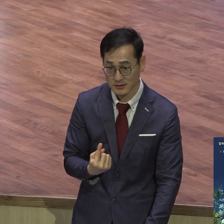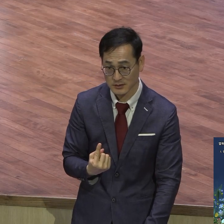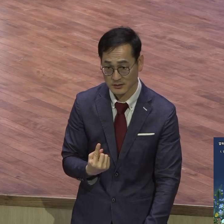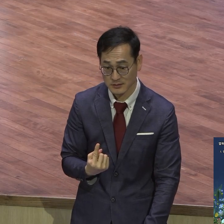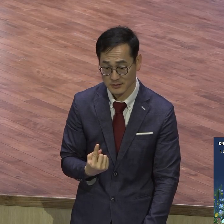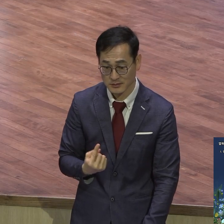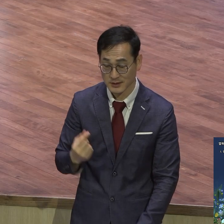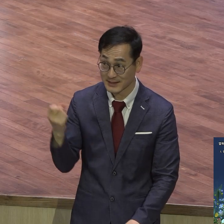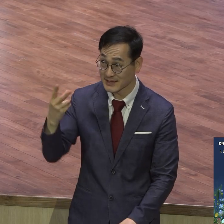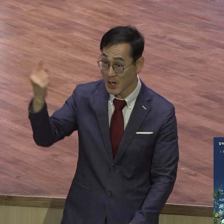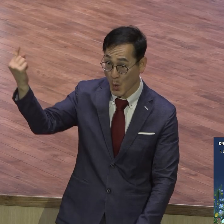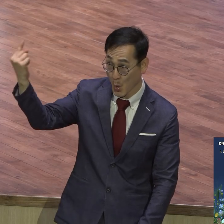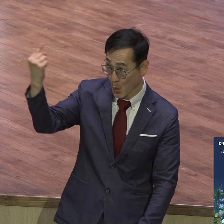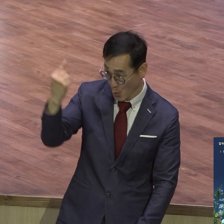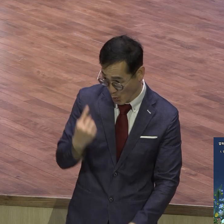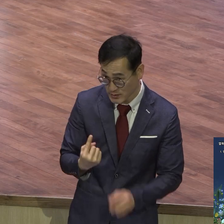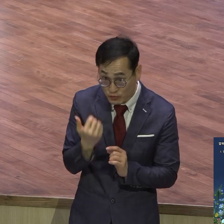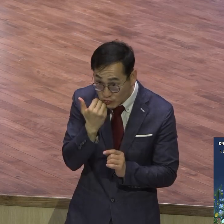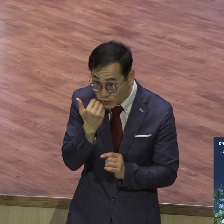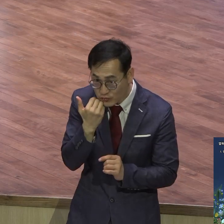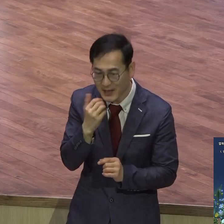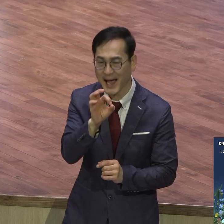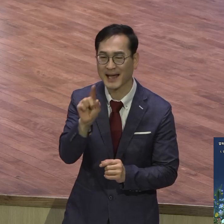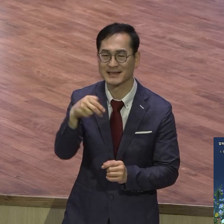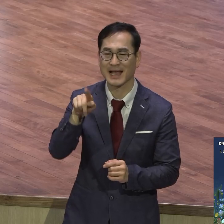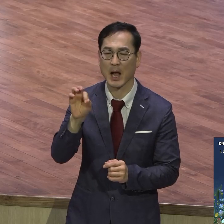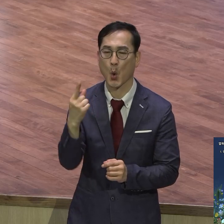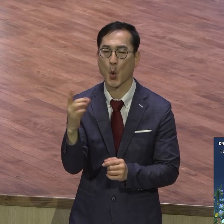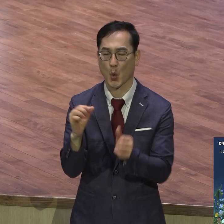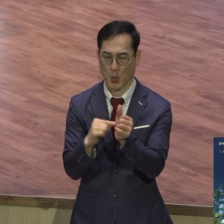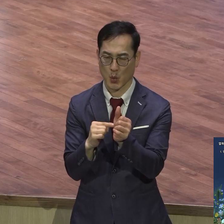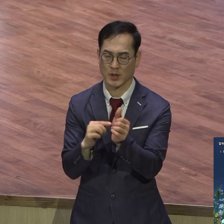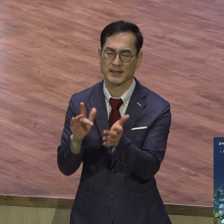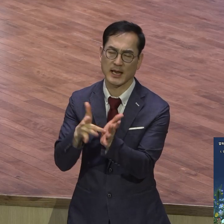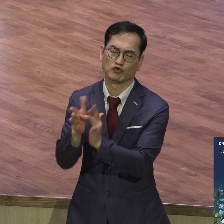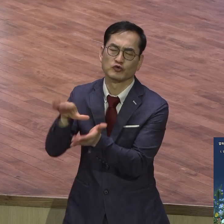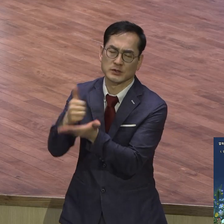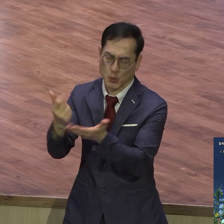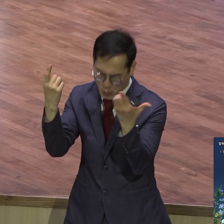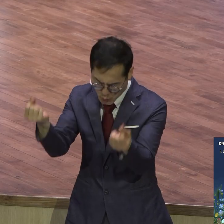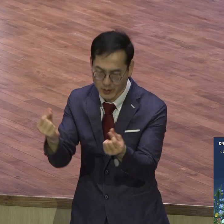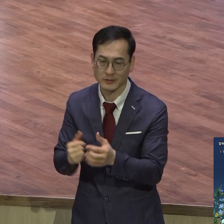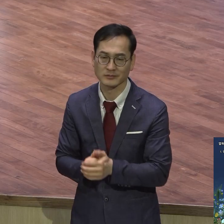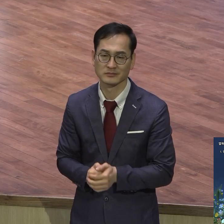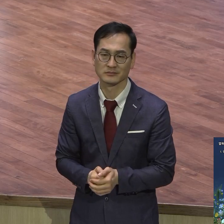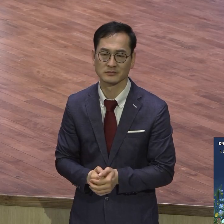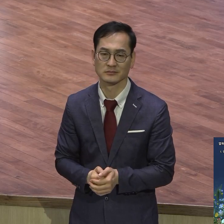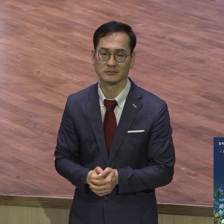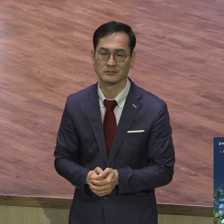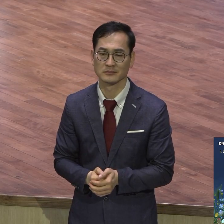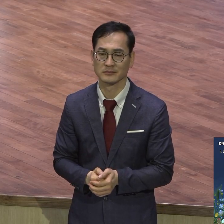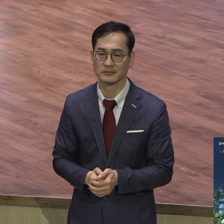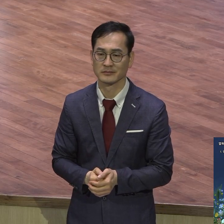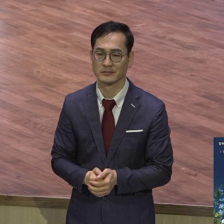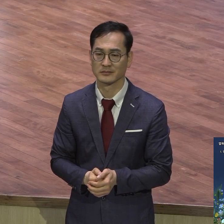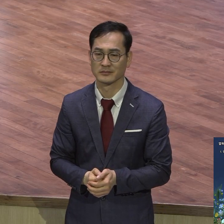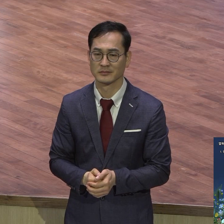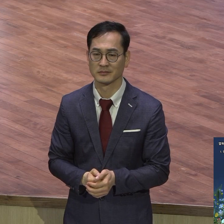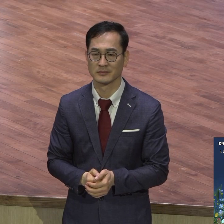그분이 세운 교회다. 재림 그리스도 안상홍이 그리스도 니단들은 다 자기가